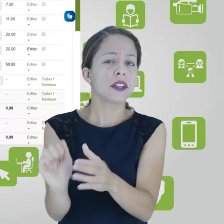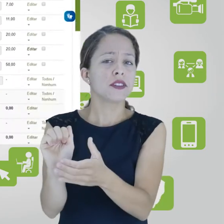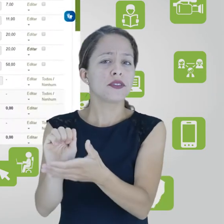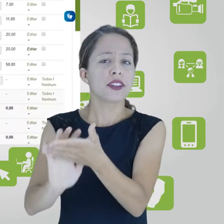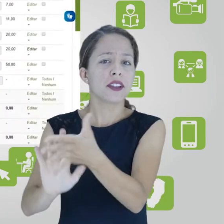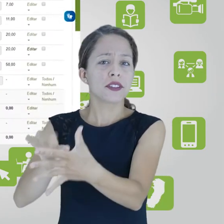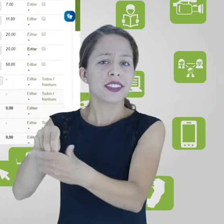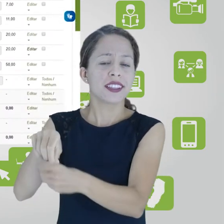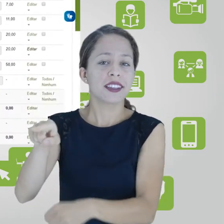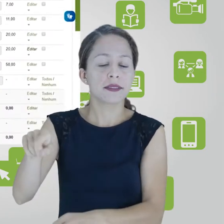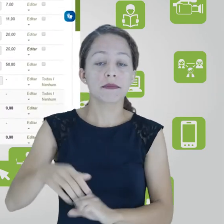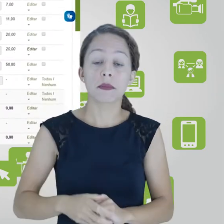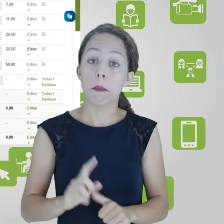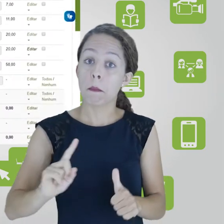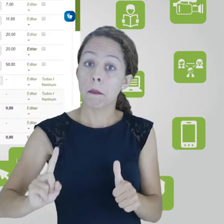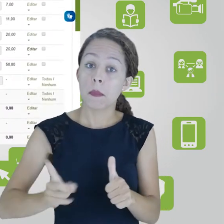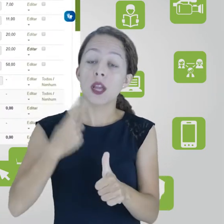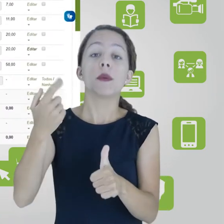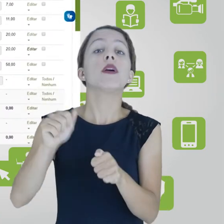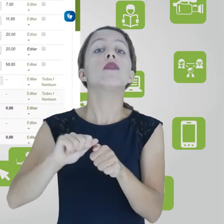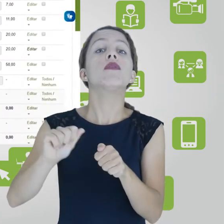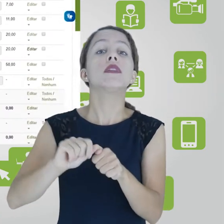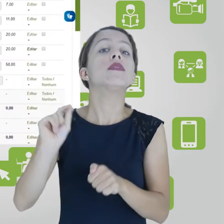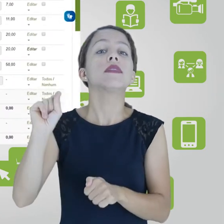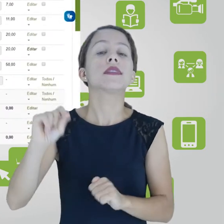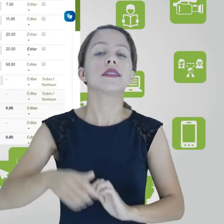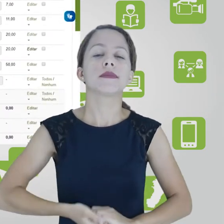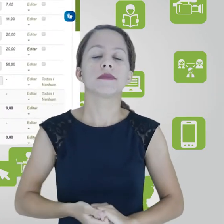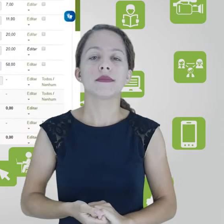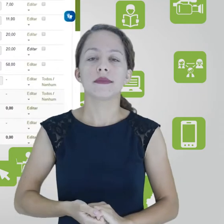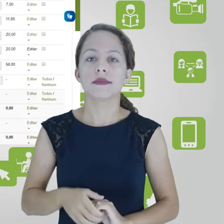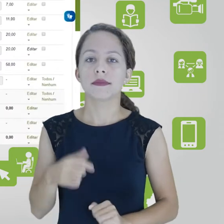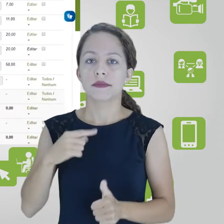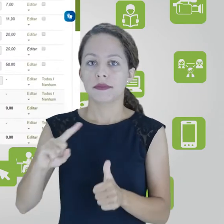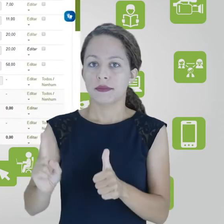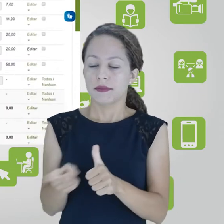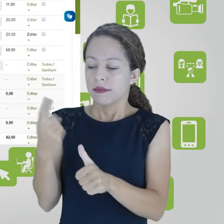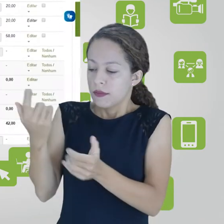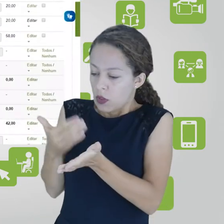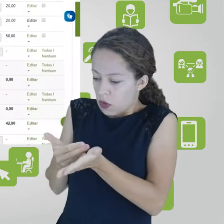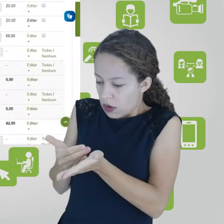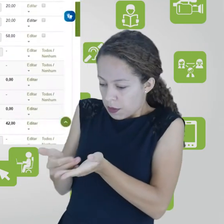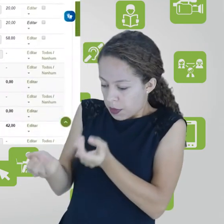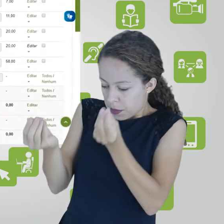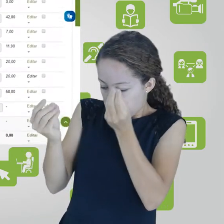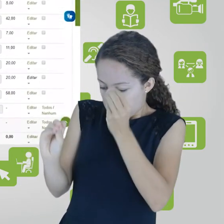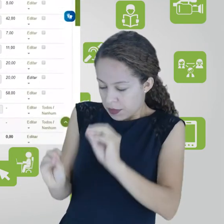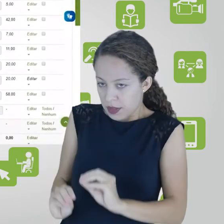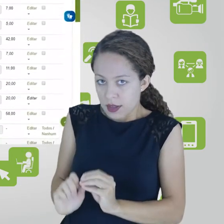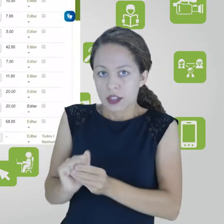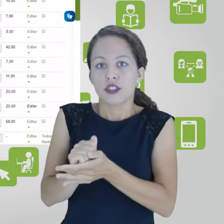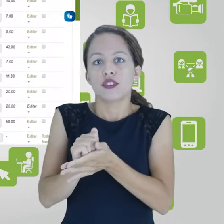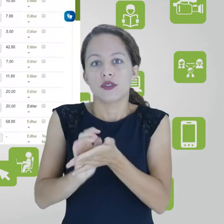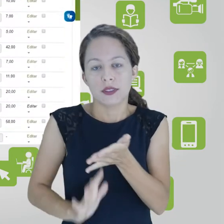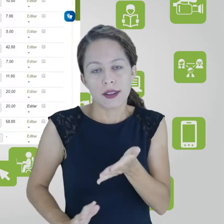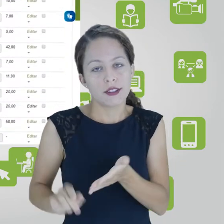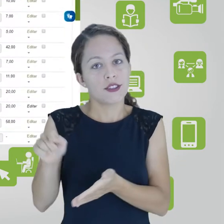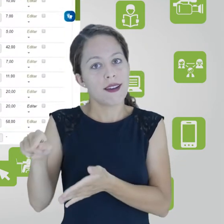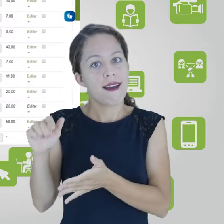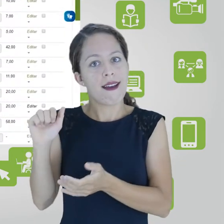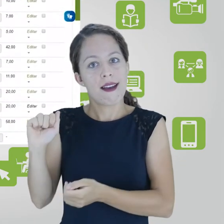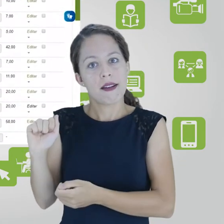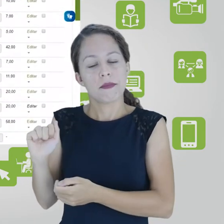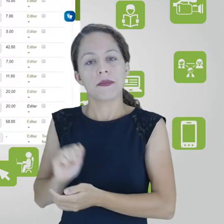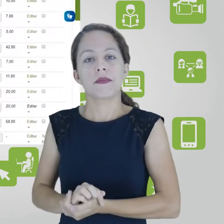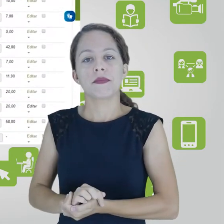é moleza. Agora é só jogar as atividades lá para dentro. Então, a primeira coisa que eu vou fazer essa parte aqui